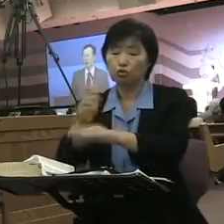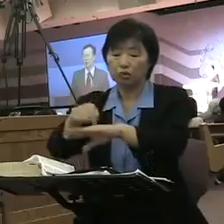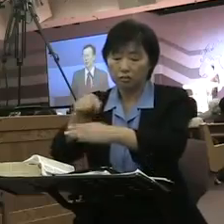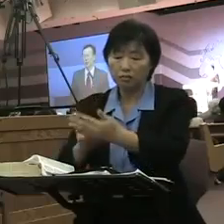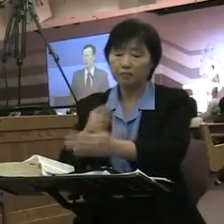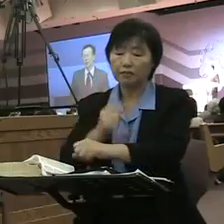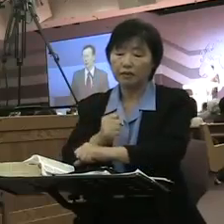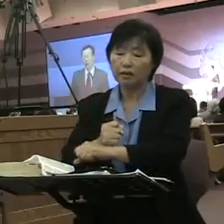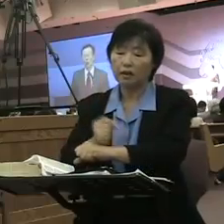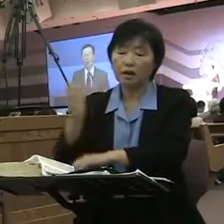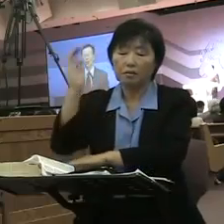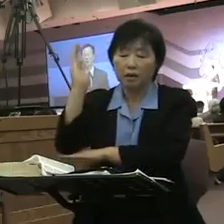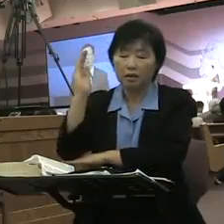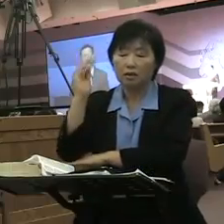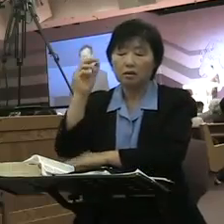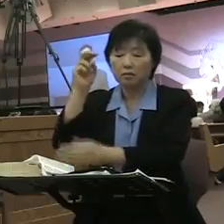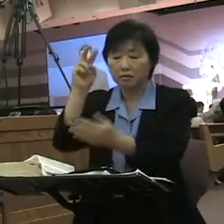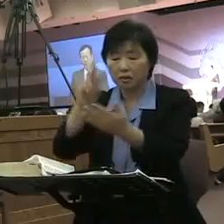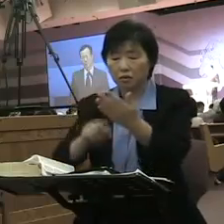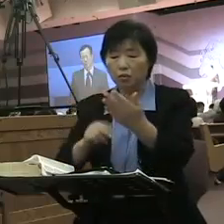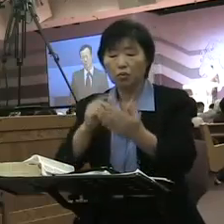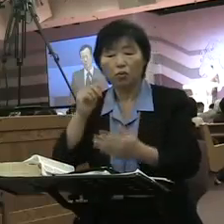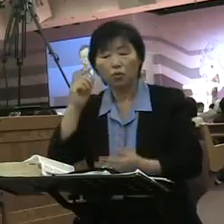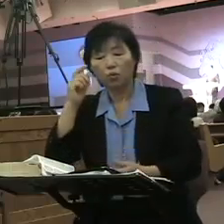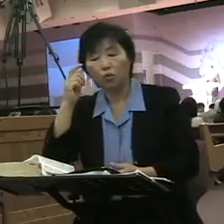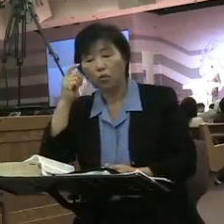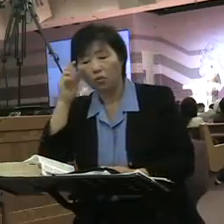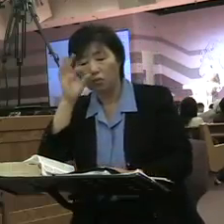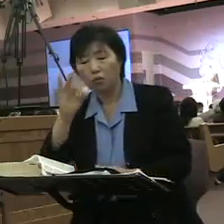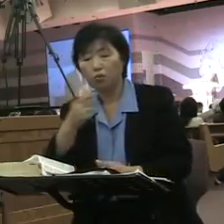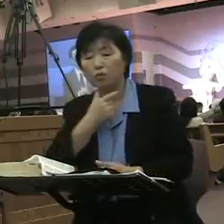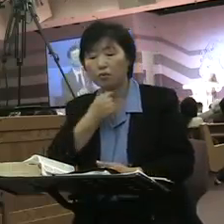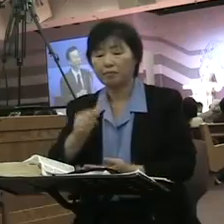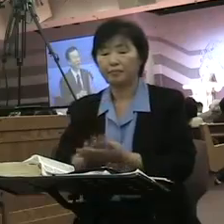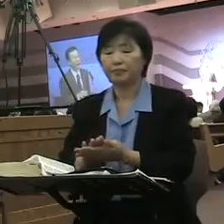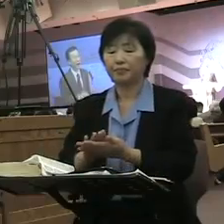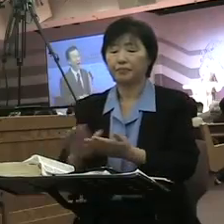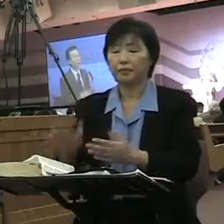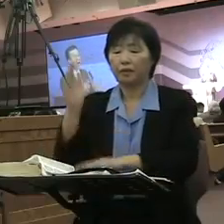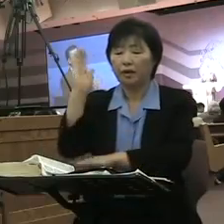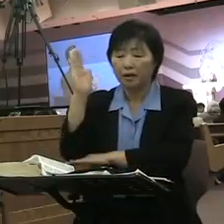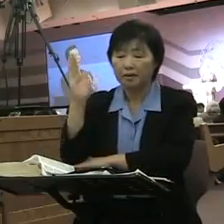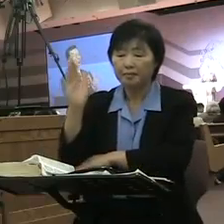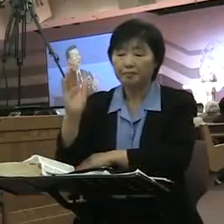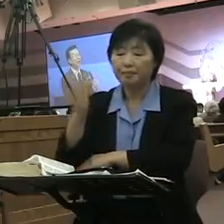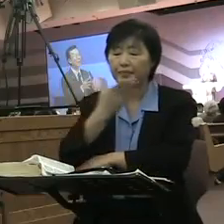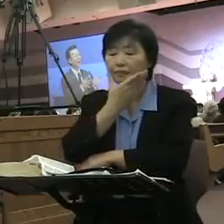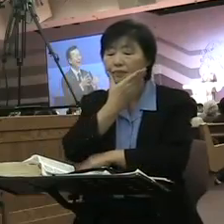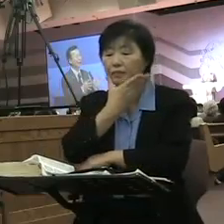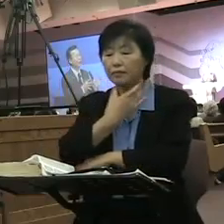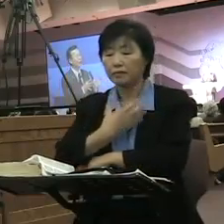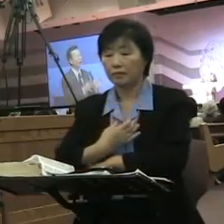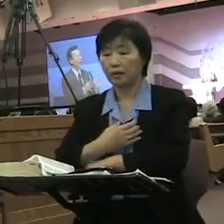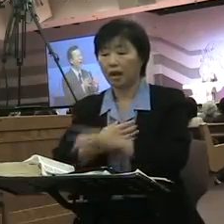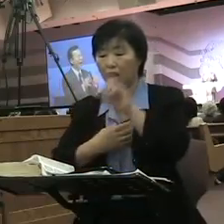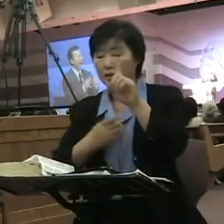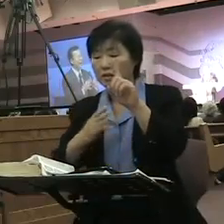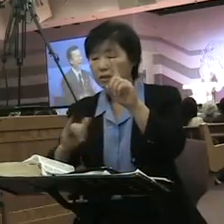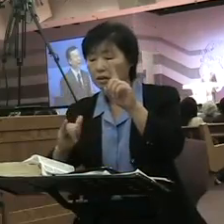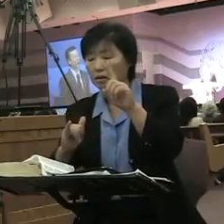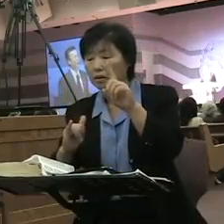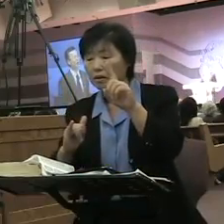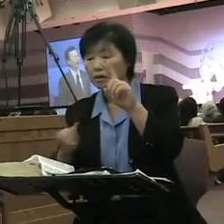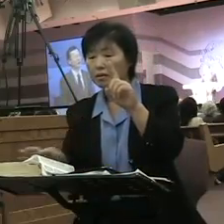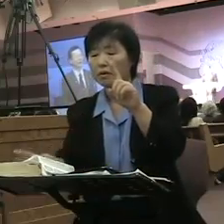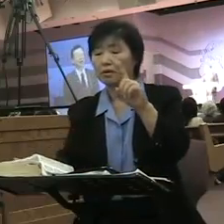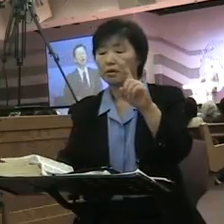오늘 말씀을 상고하기를 원합니다. 왜냐하면 이 말씀에서는 아브라함 한 사람의 행위만